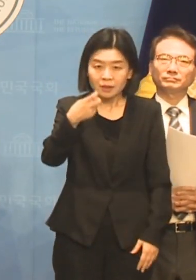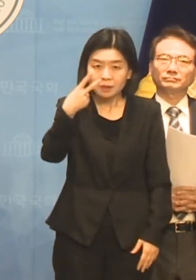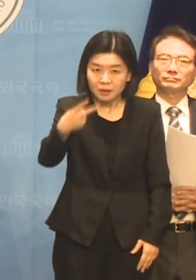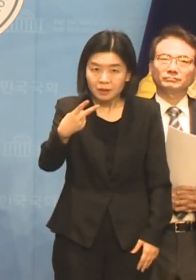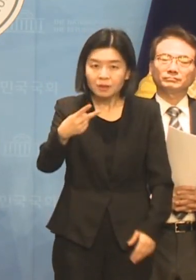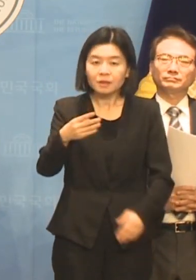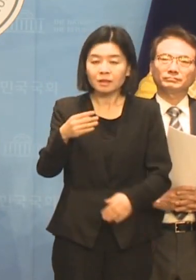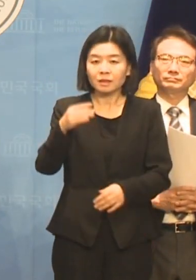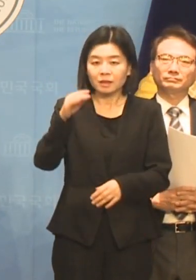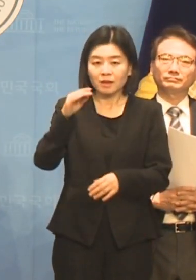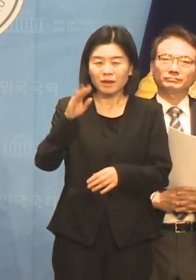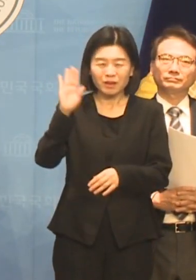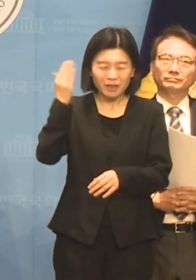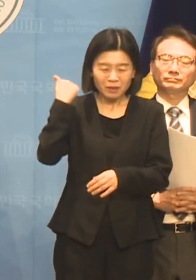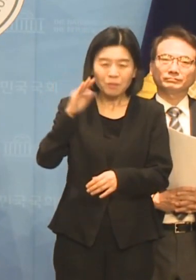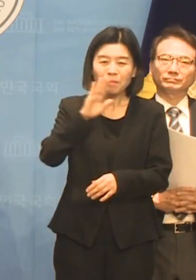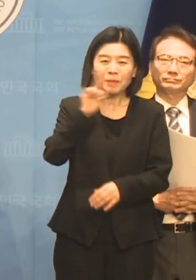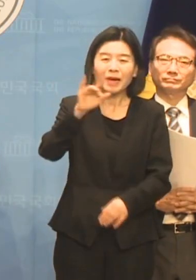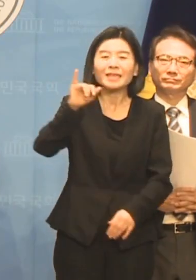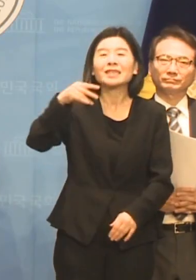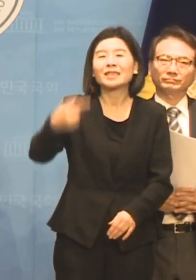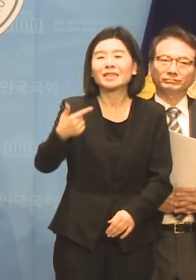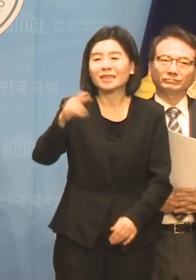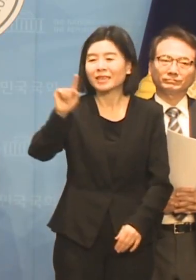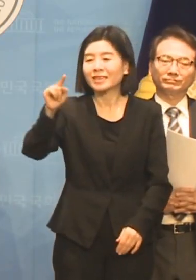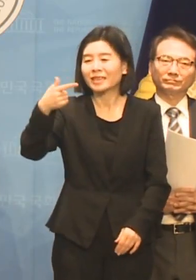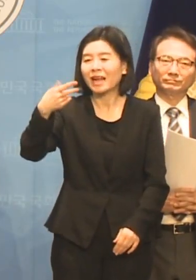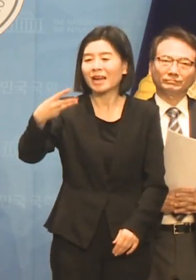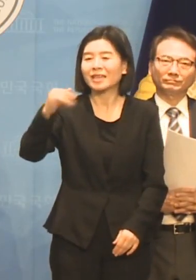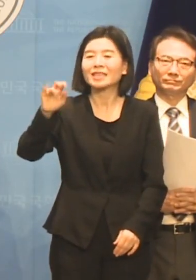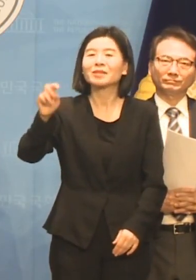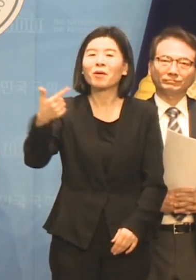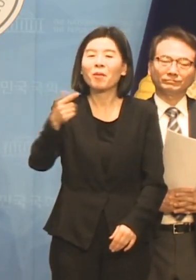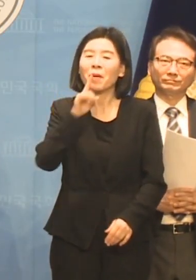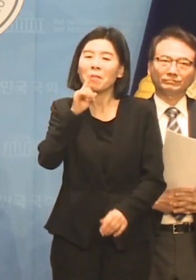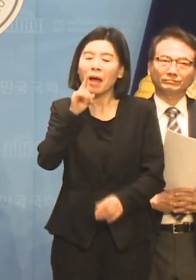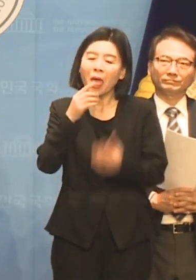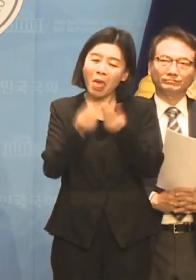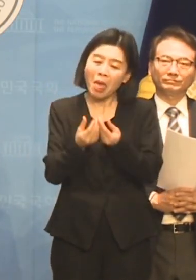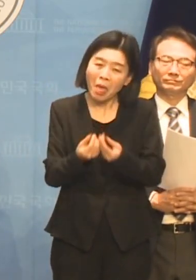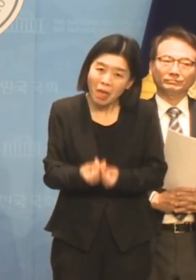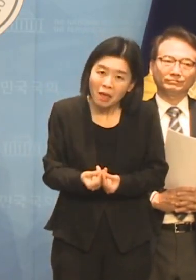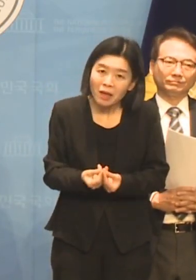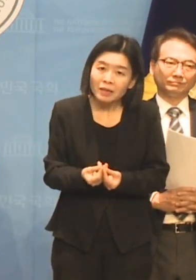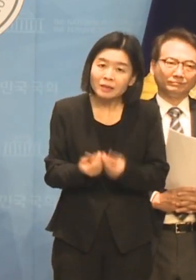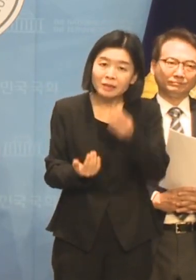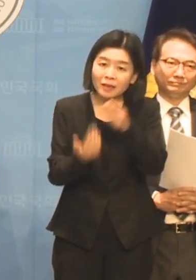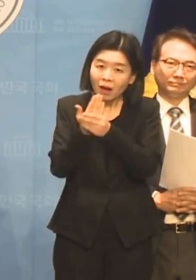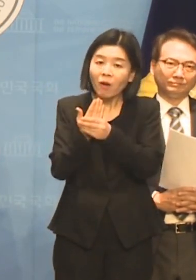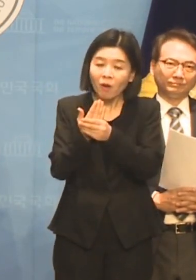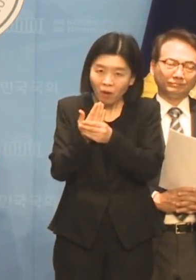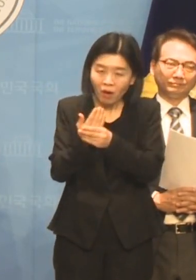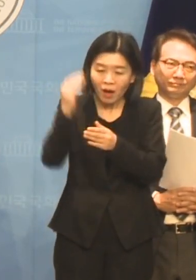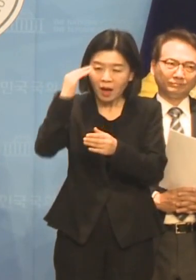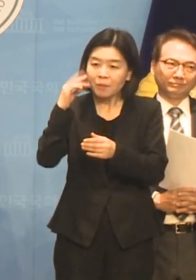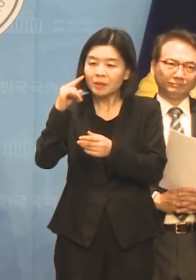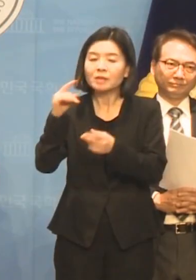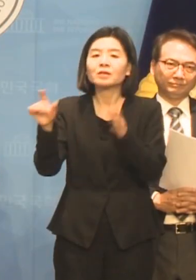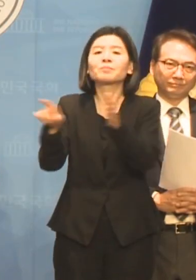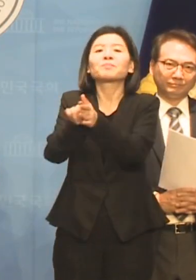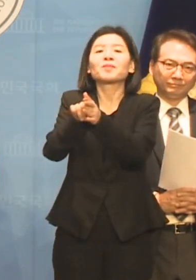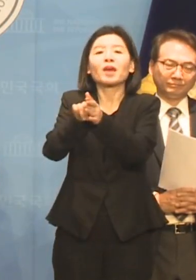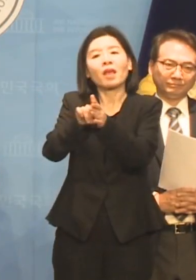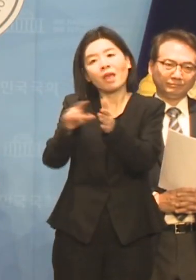2022년 바이든 날리면 사태로 시작해 수미테리 사건 등 한미 동맹의 신뢰를 스스로 깨트려 온 것은